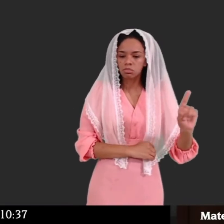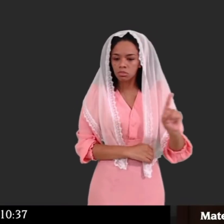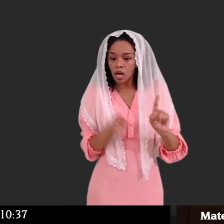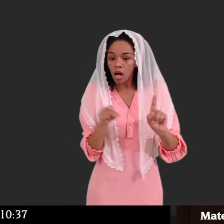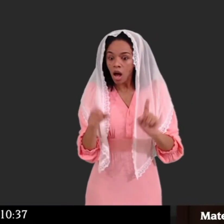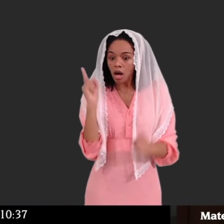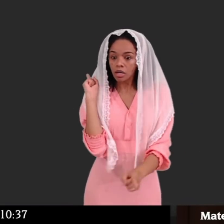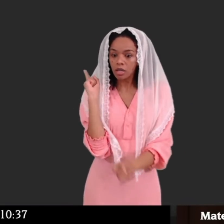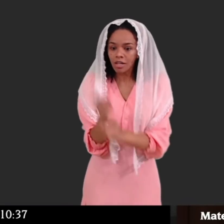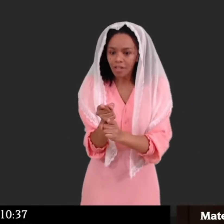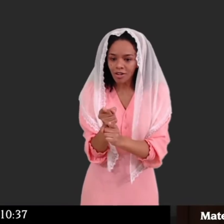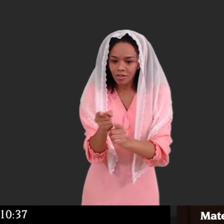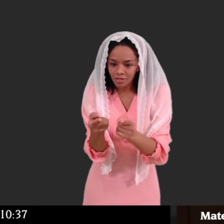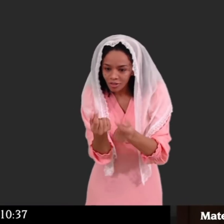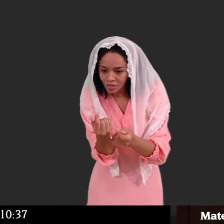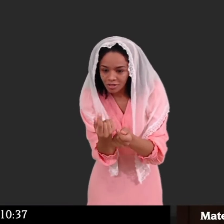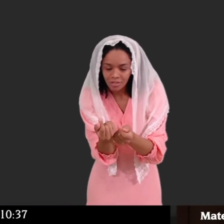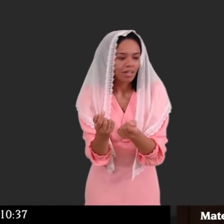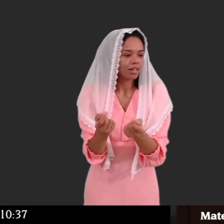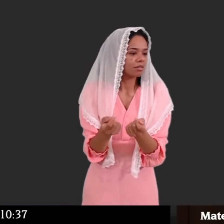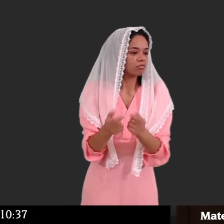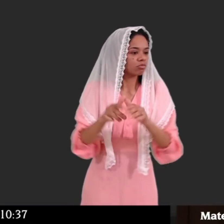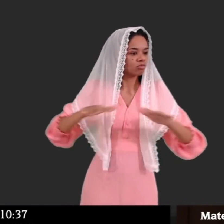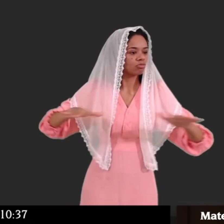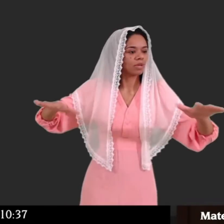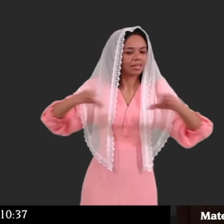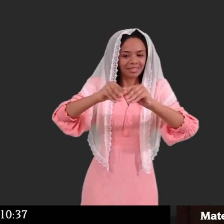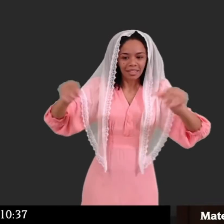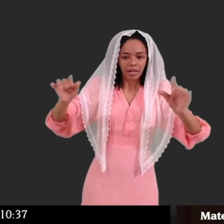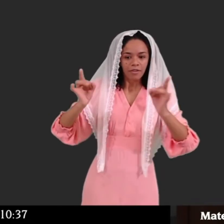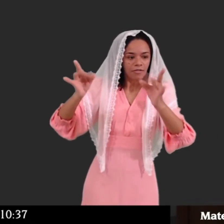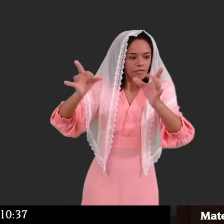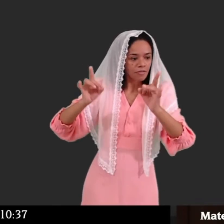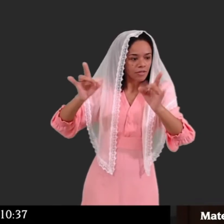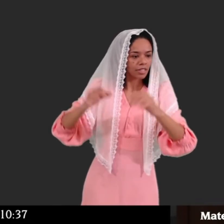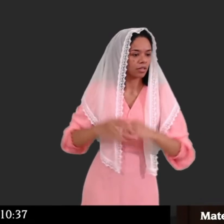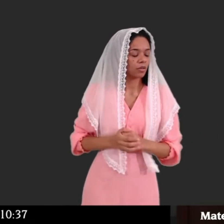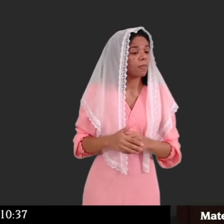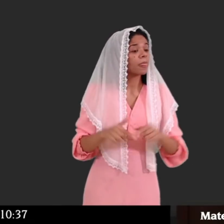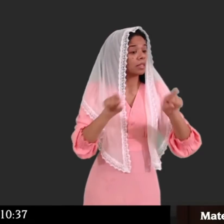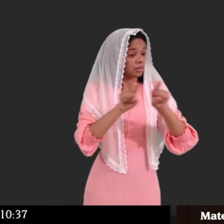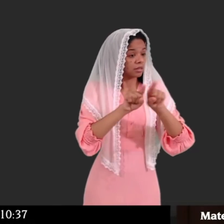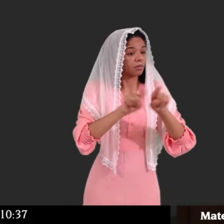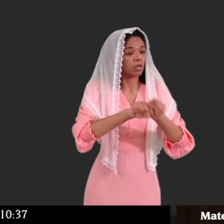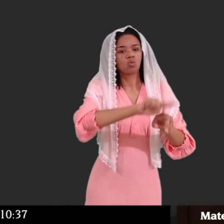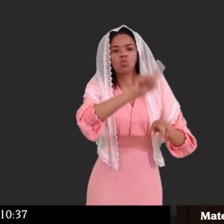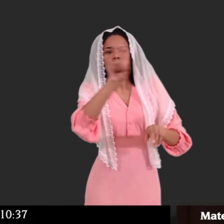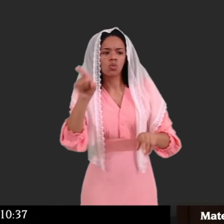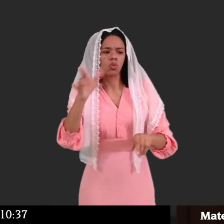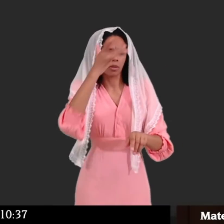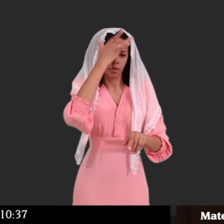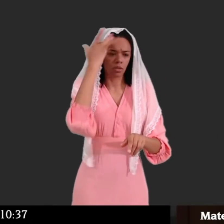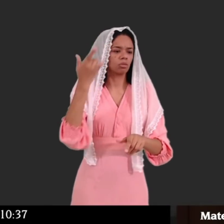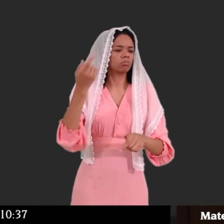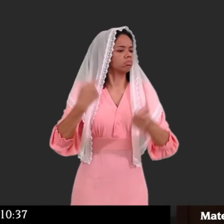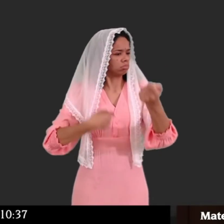tudo quanto tem e compra aquele campo. Outro assim, o reino dos céus é semelhante ao homem, negociante que